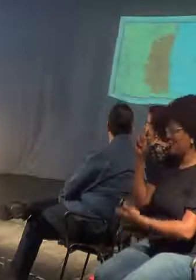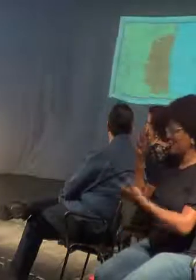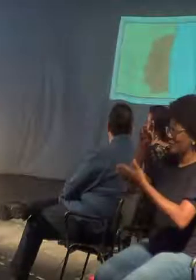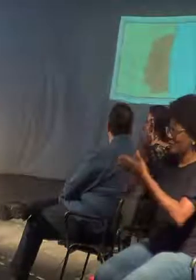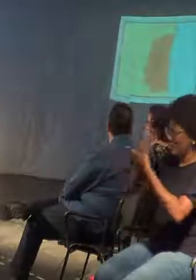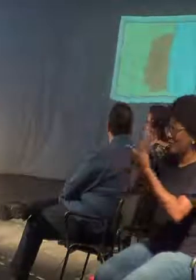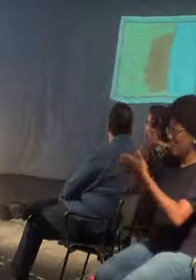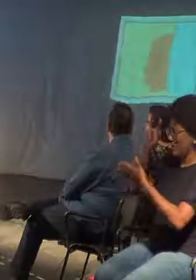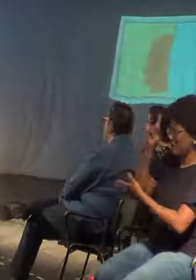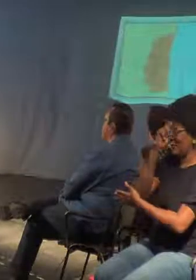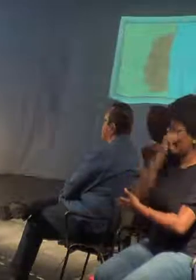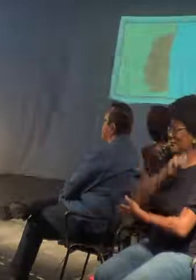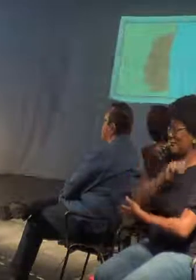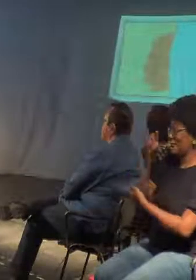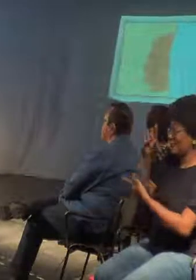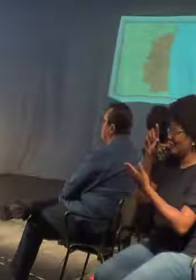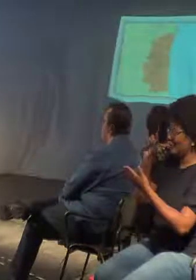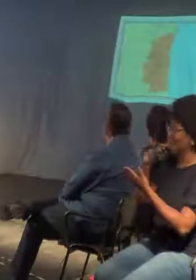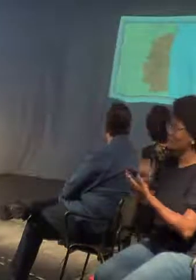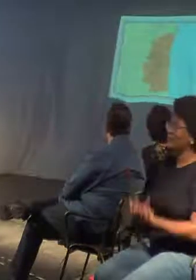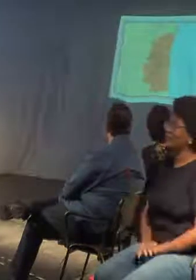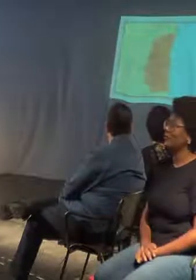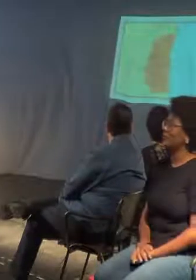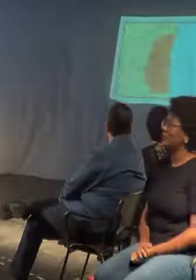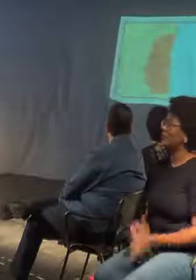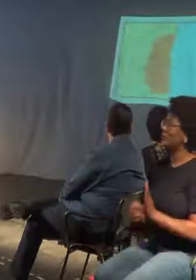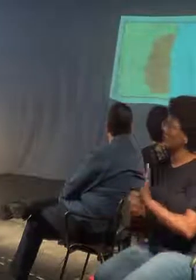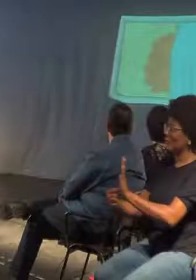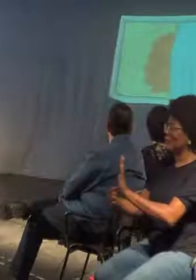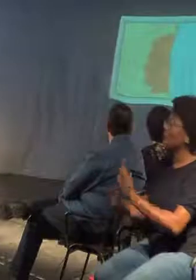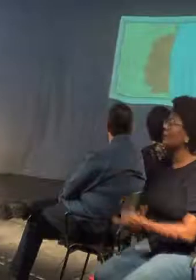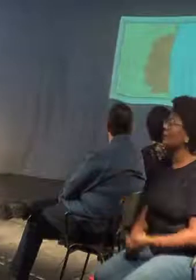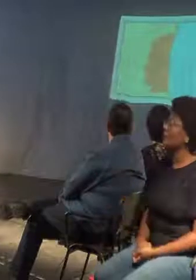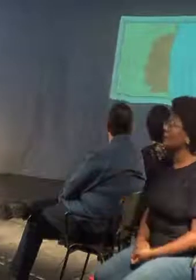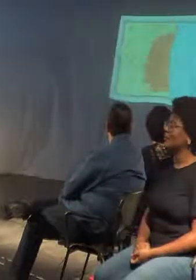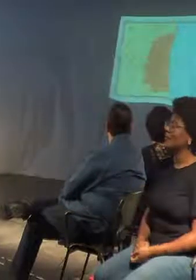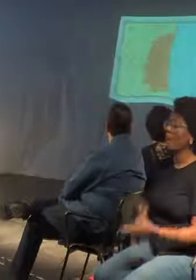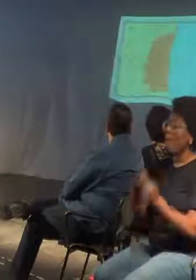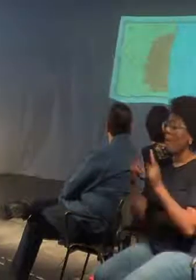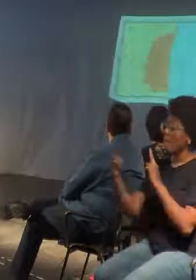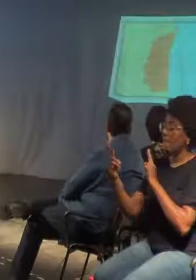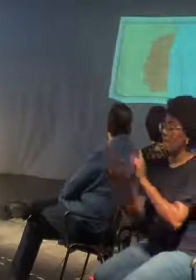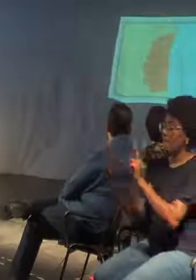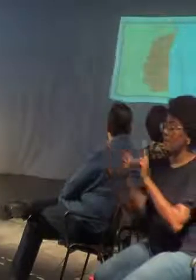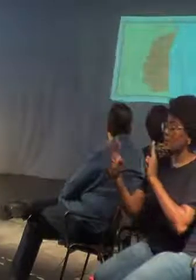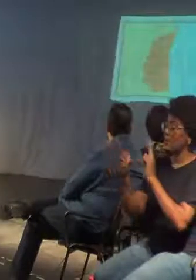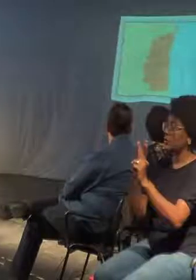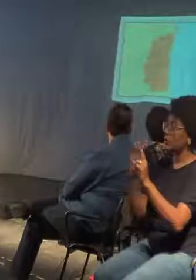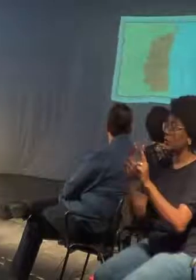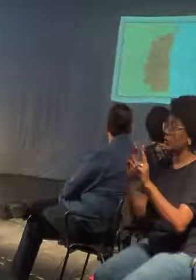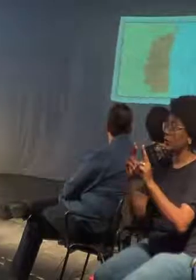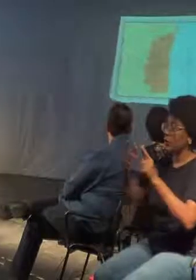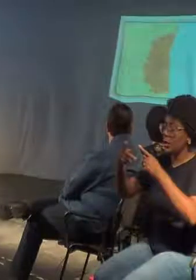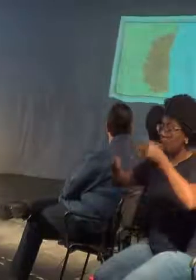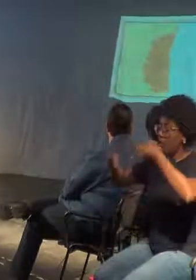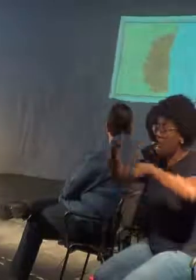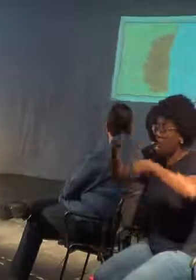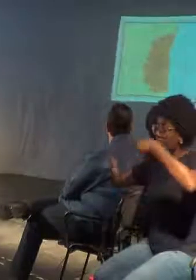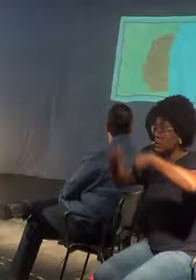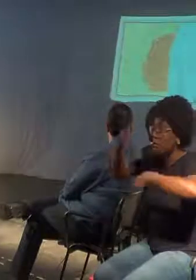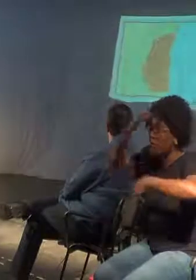o Instituto. A gente mostra aqui a relação entre população e território de cada